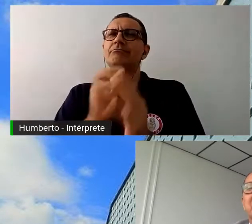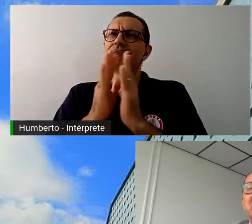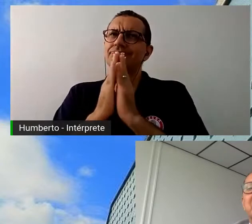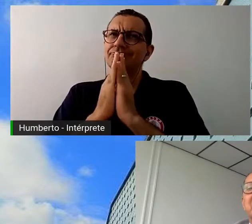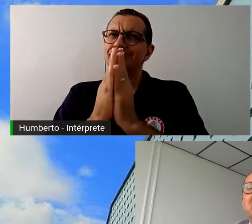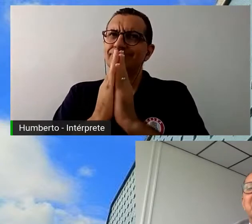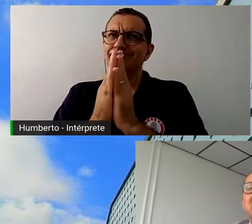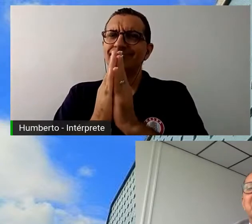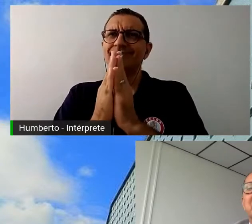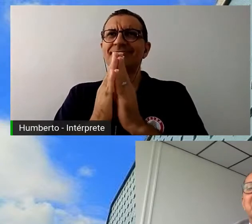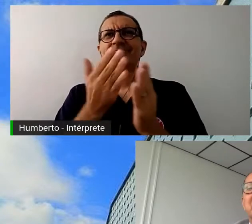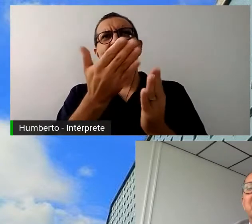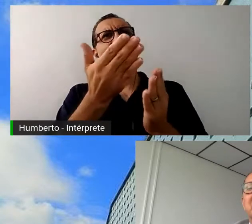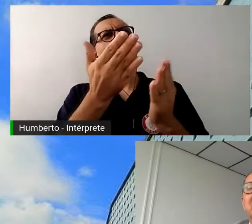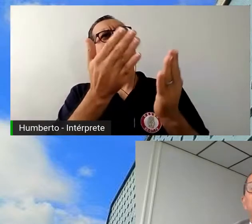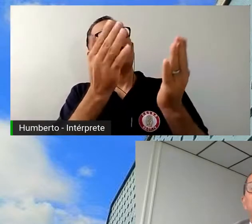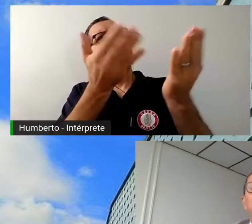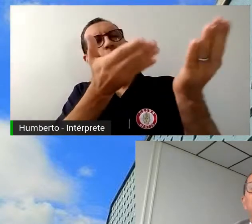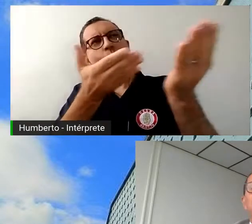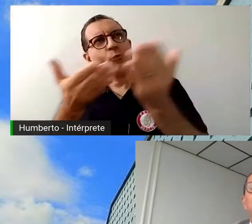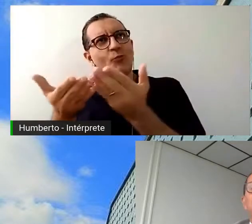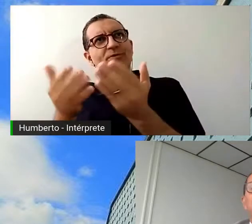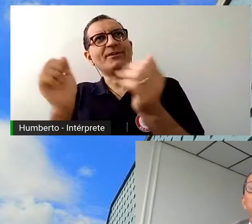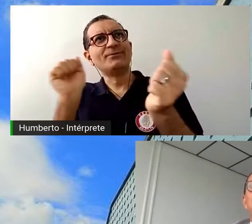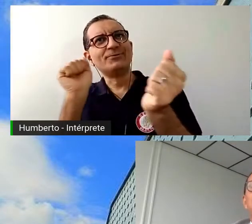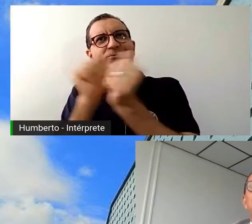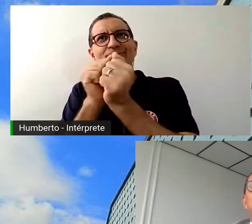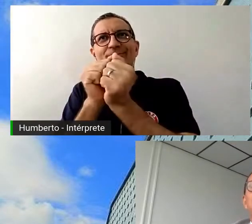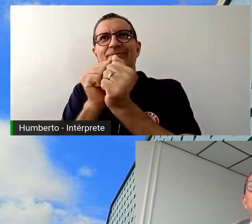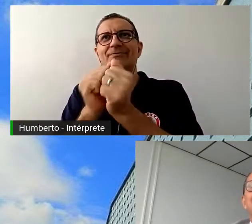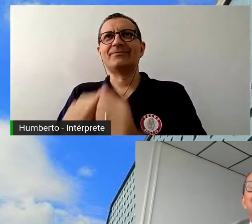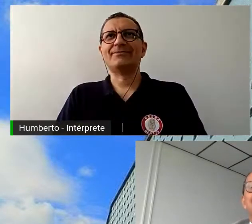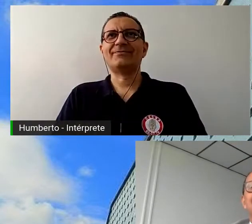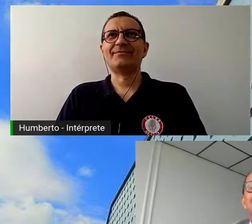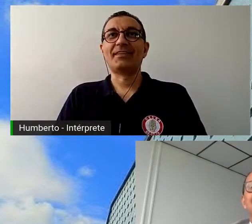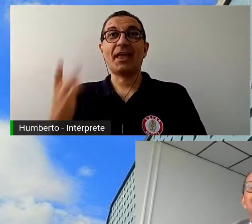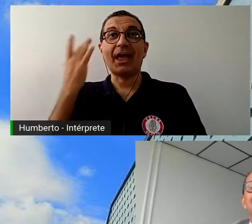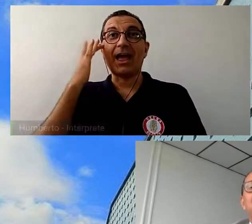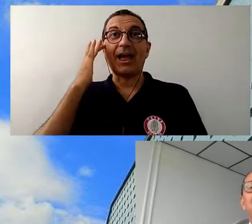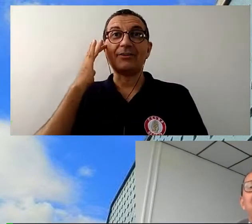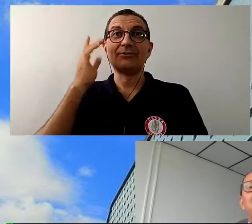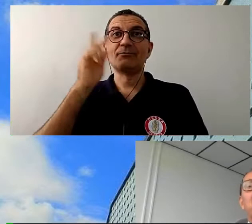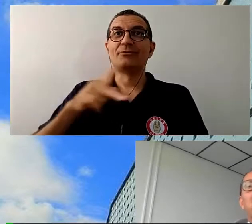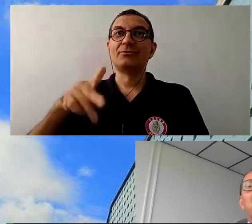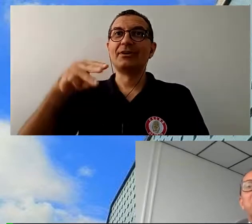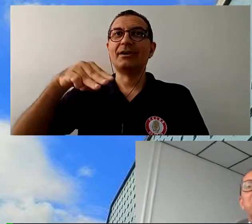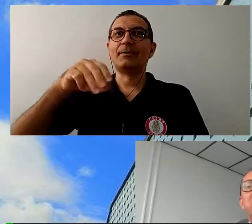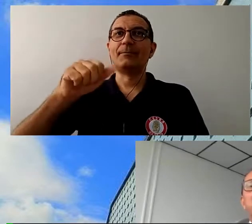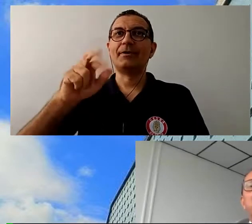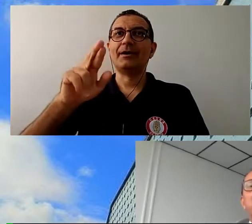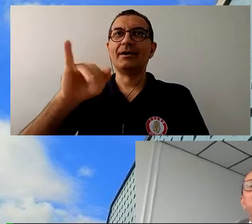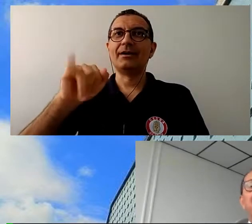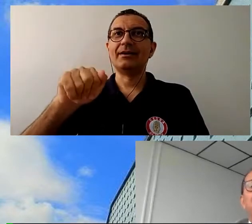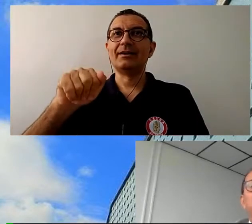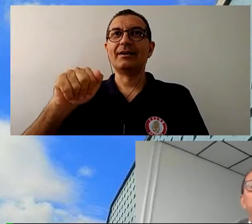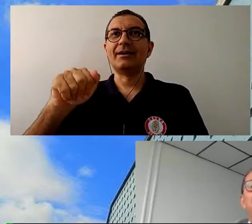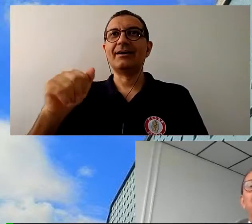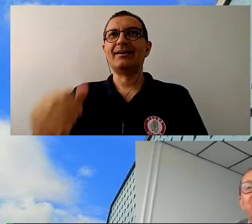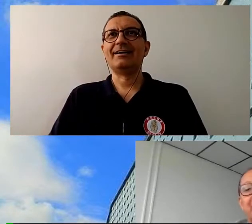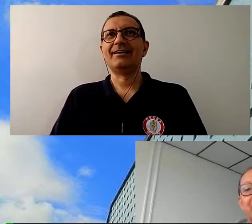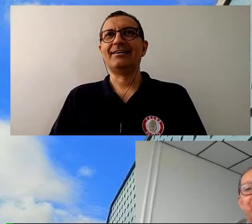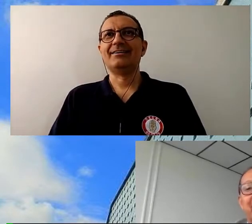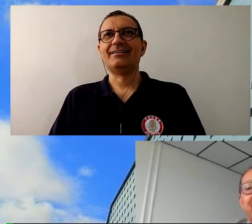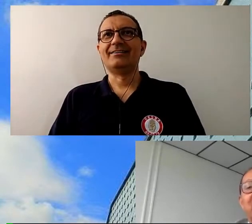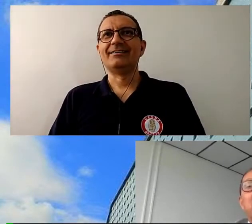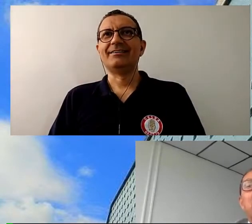conosco aqui, tá bom? Eu acho que a professora Maria caiu na sala, né? Tá bom? Roberto, querido, para